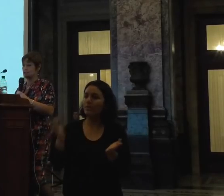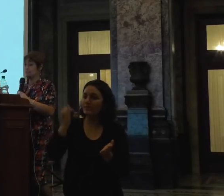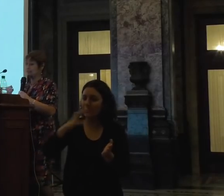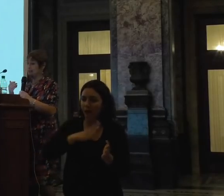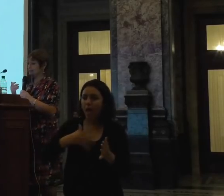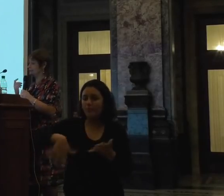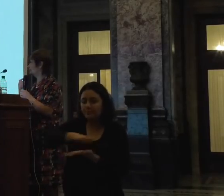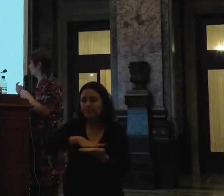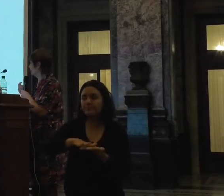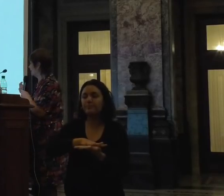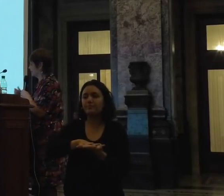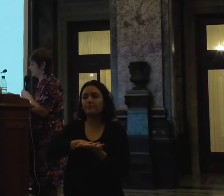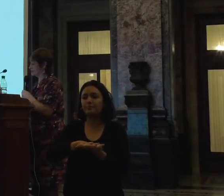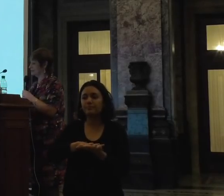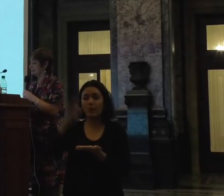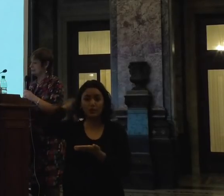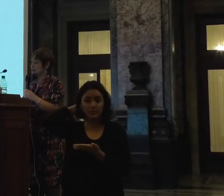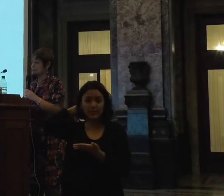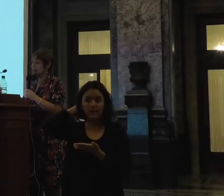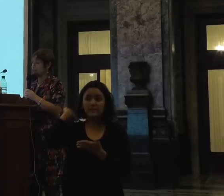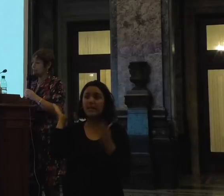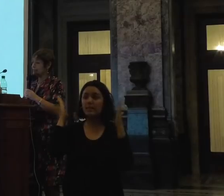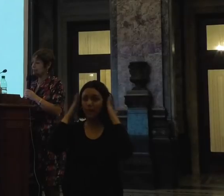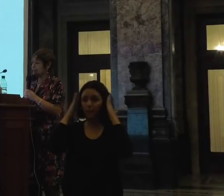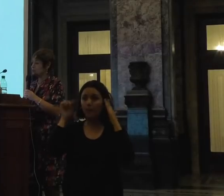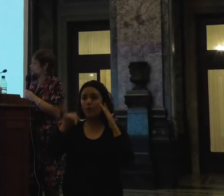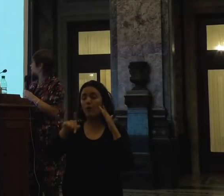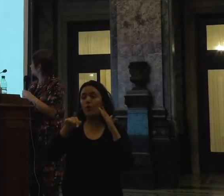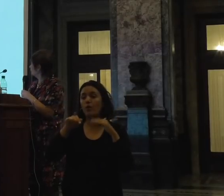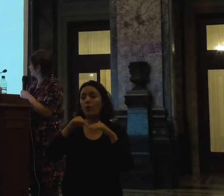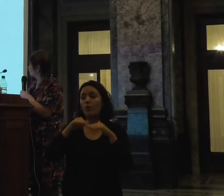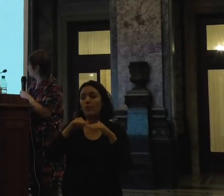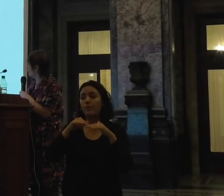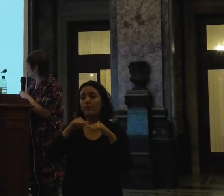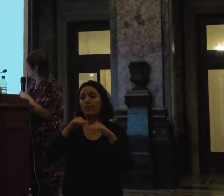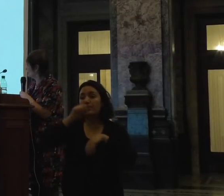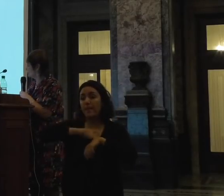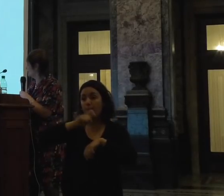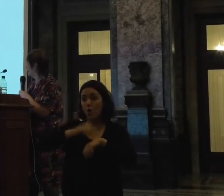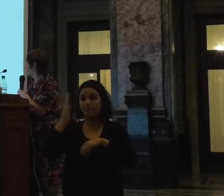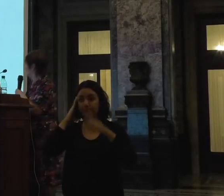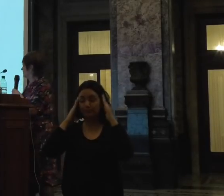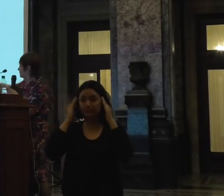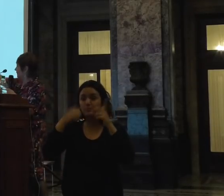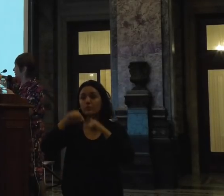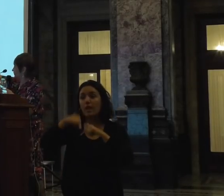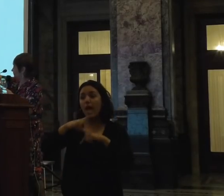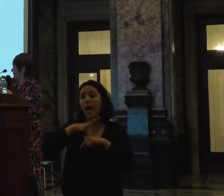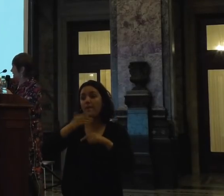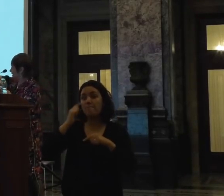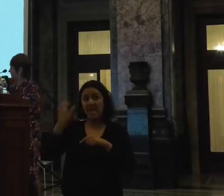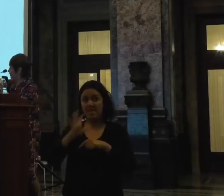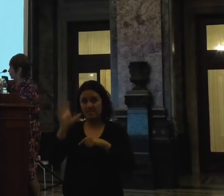áreas occipitales y temporoparietales. Entonces, déjenme indicarles cómo estudiamos esto. Imagínense que ustedes están